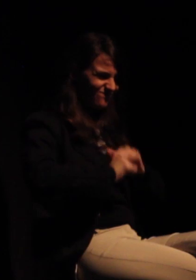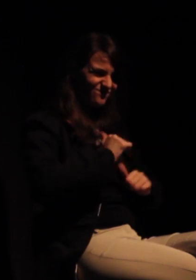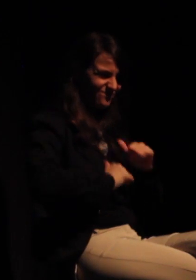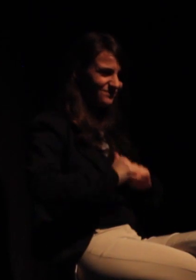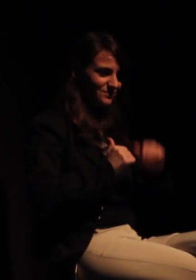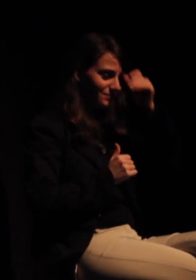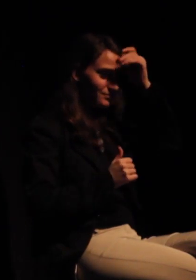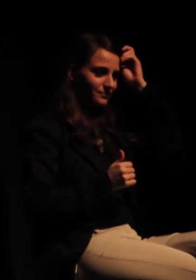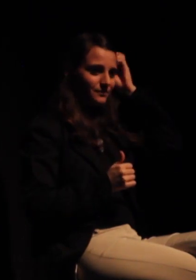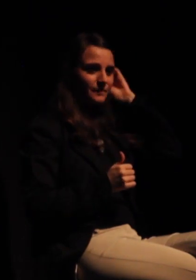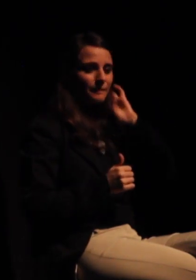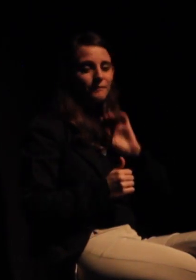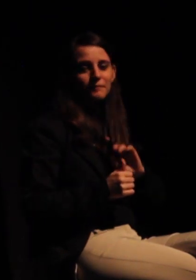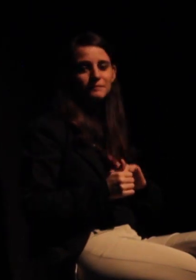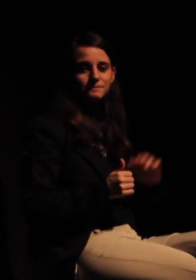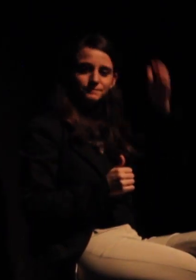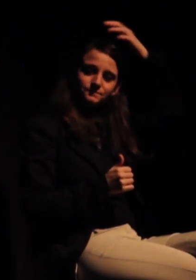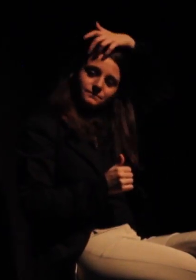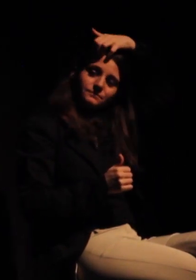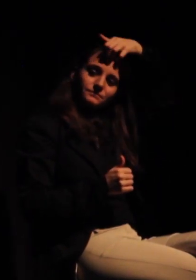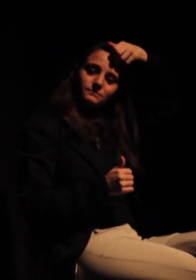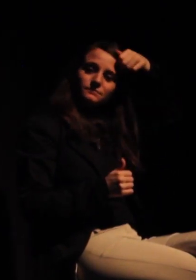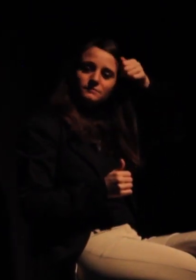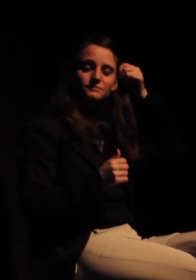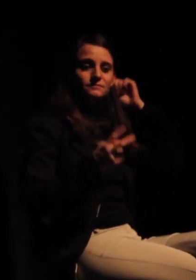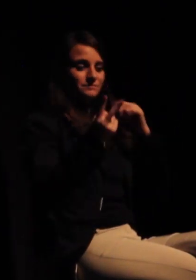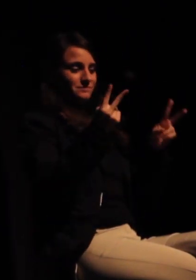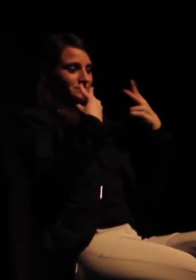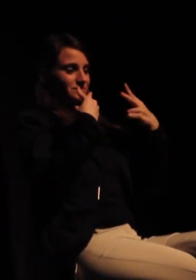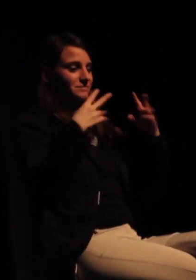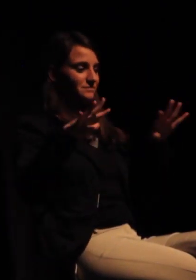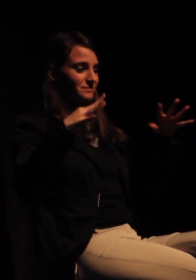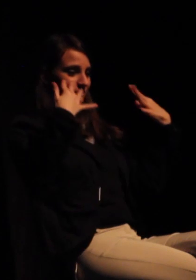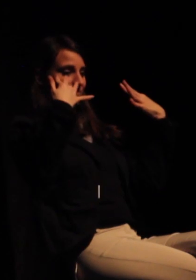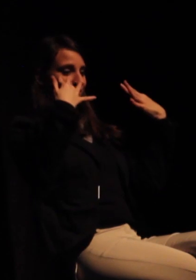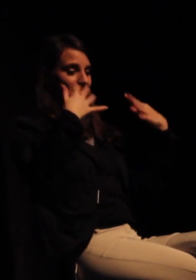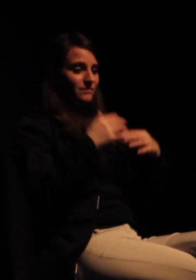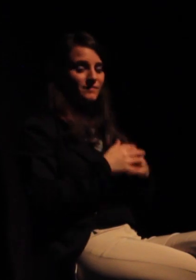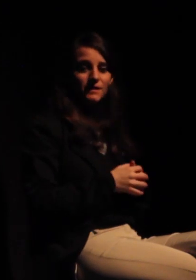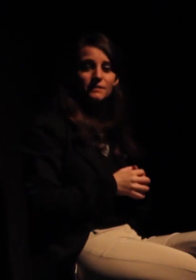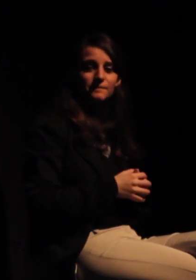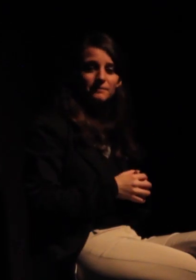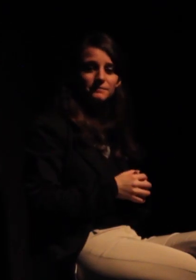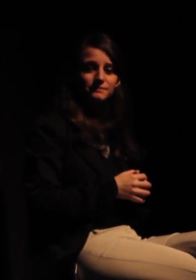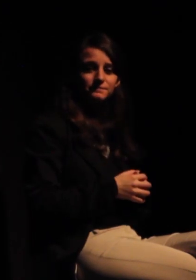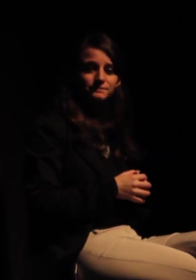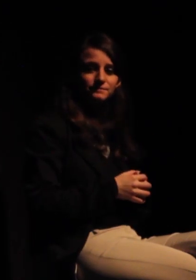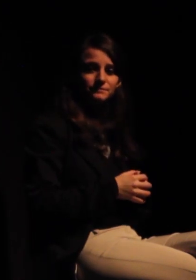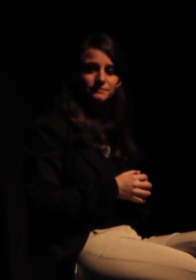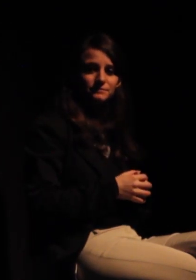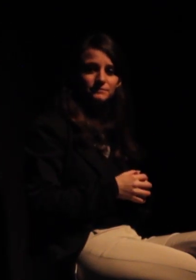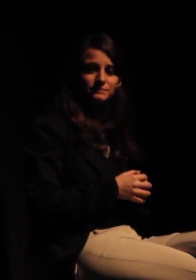na ponta do casco. E aí o pessoal todo já olhando para mim, né? Aí veio a comissária e falou, a do senhor é